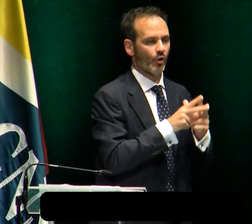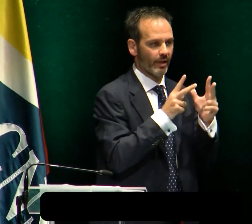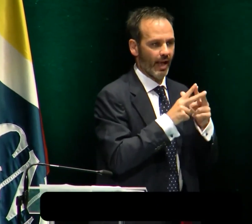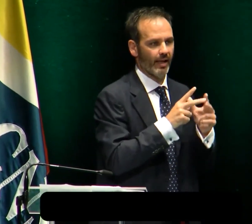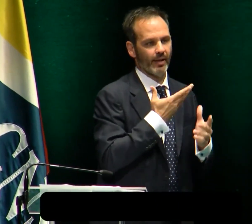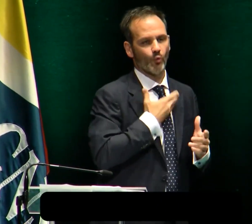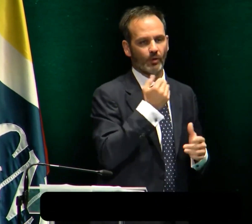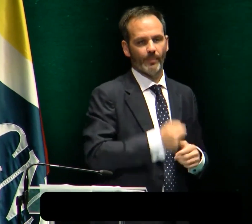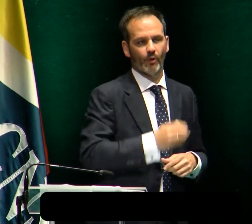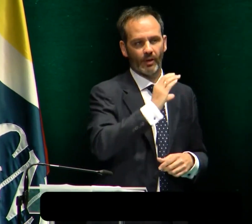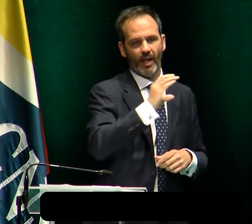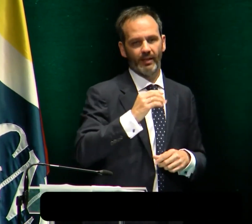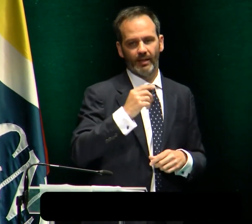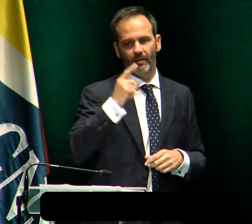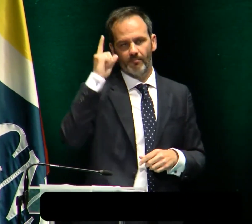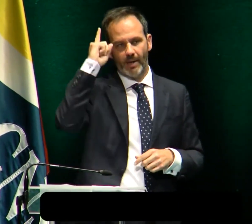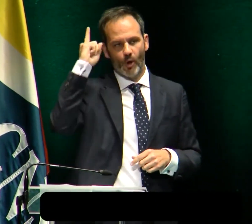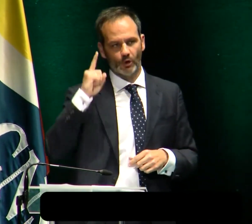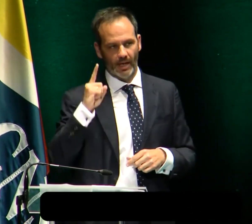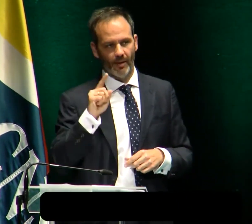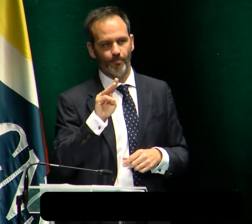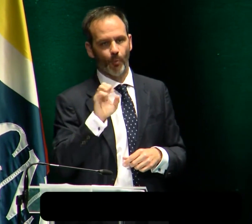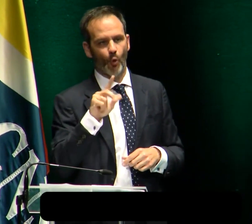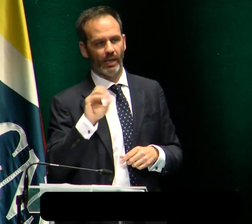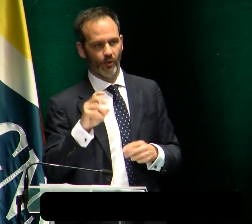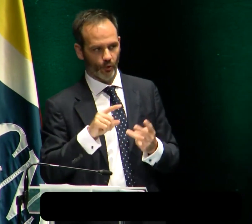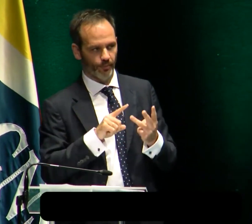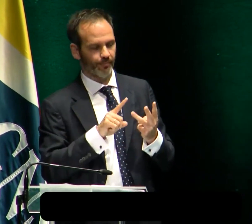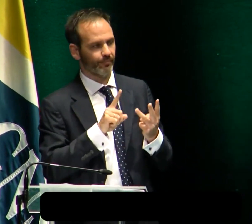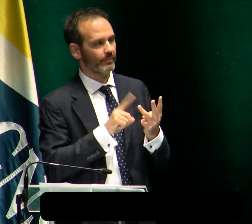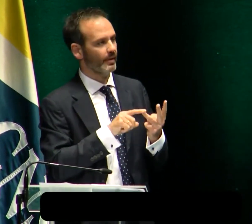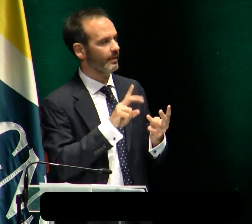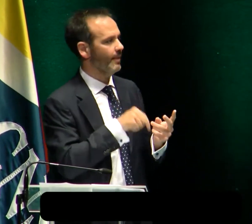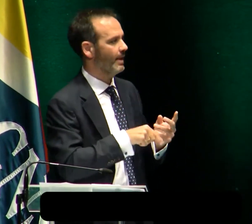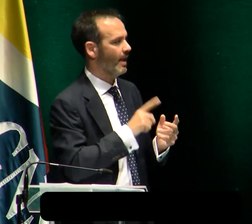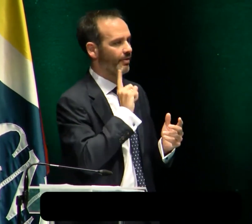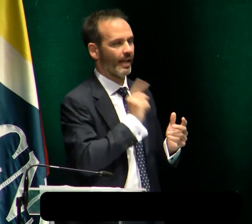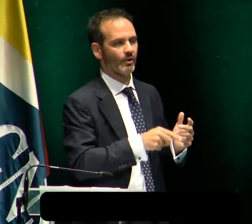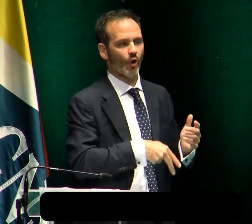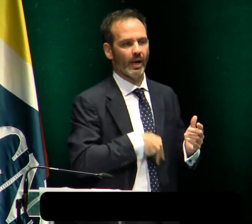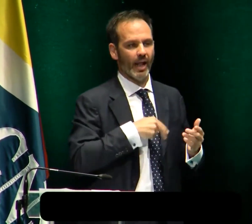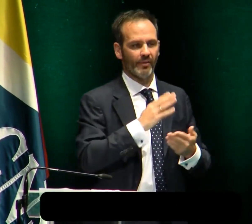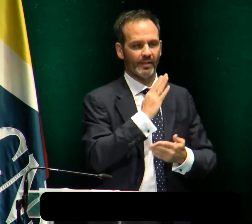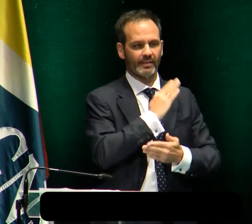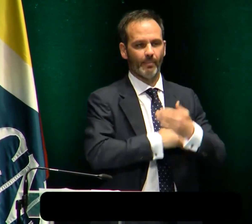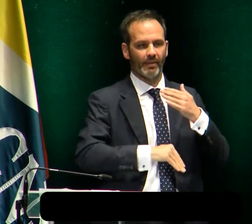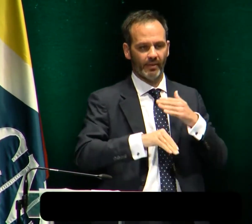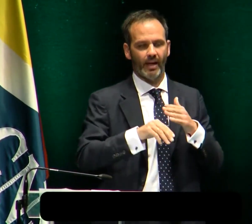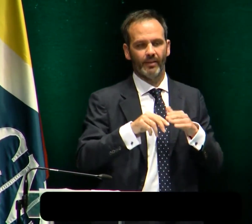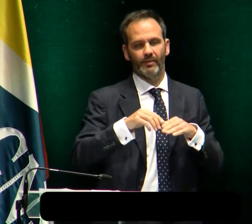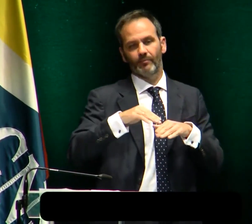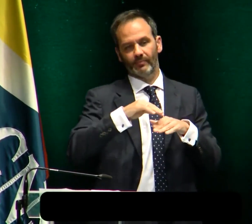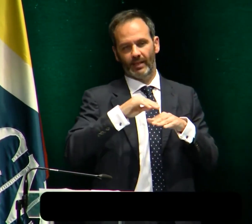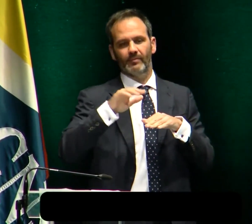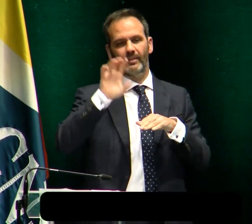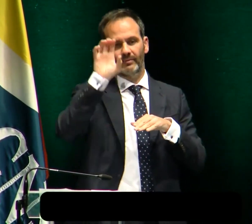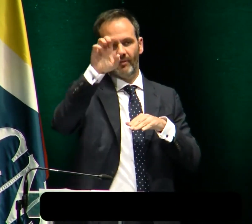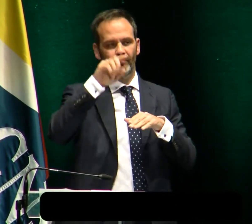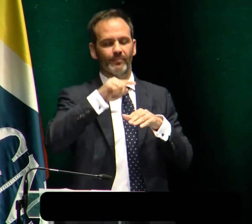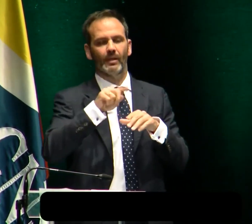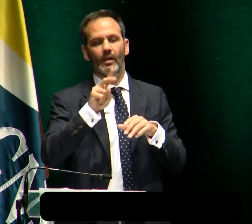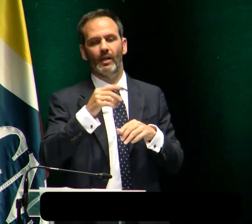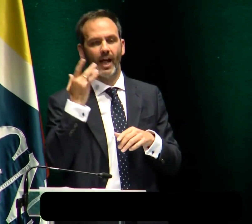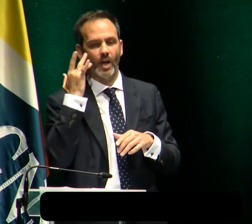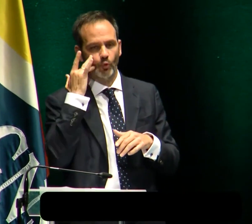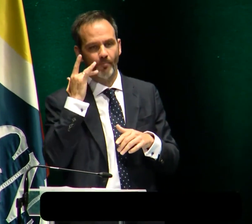las personas que nos acompañan, en este caso es la concejala de Servicios Sociales del Ayuntamiento, María José Pulido. También al director general de Personas